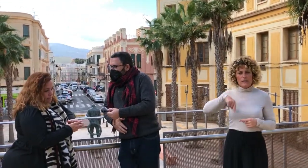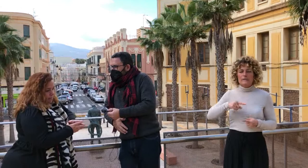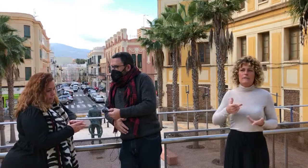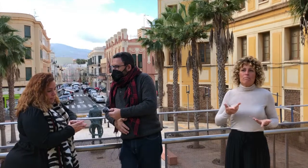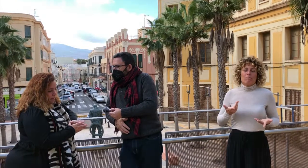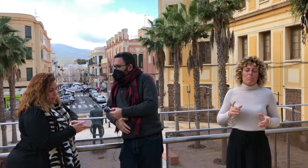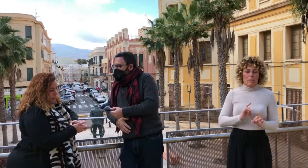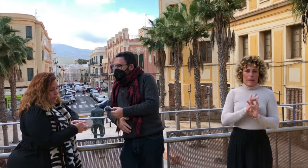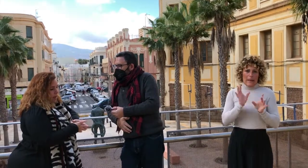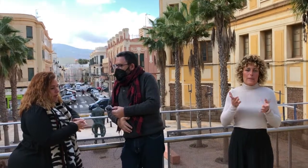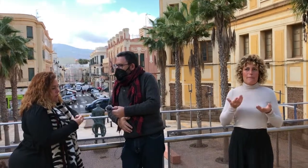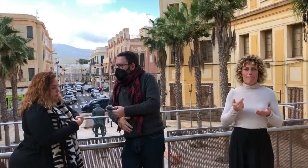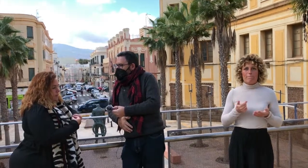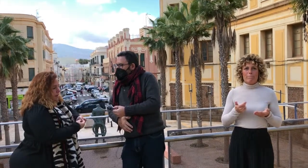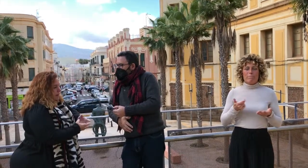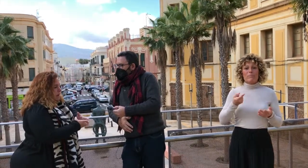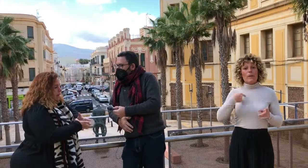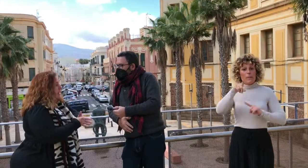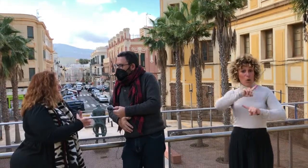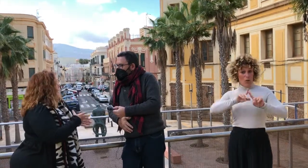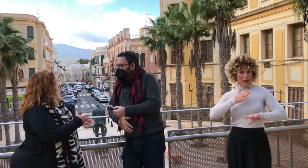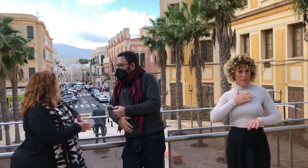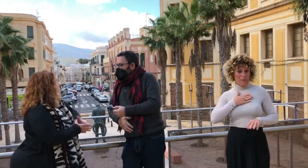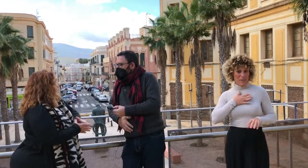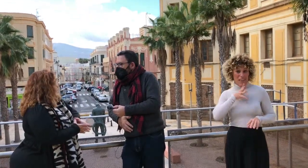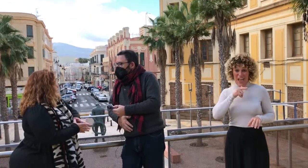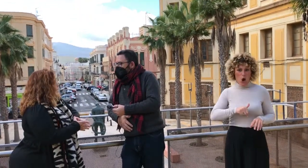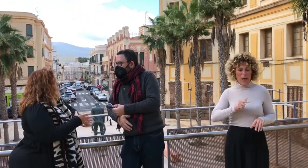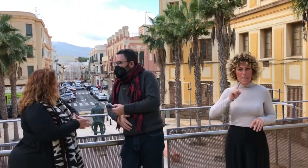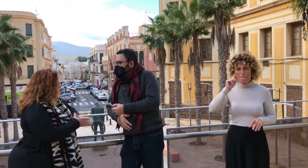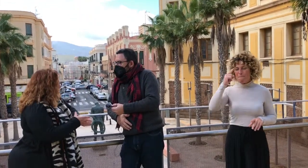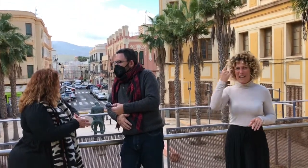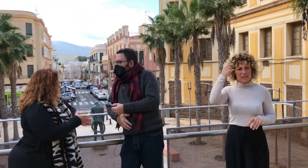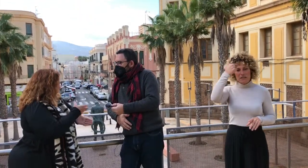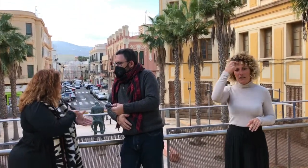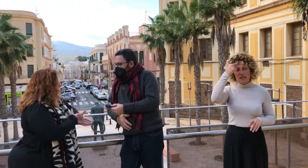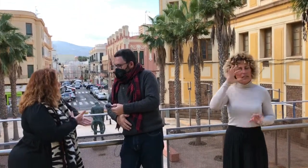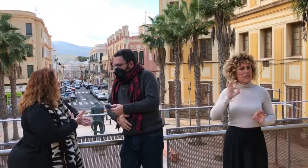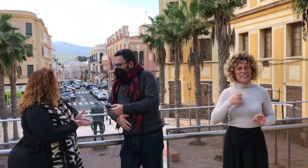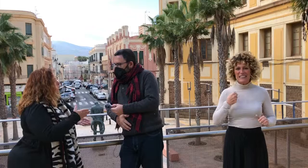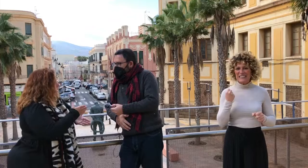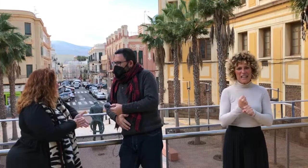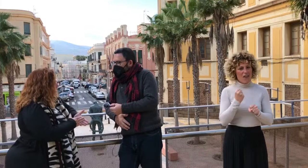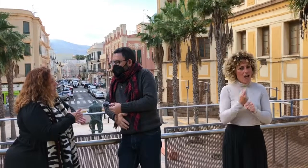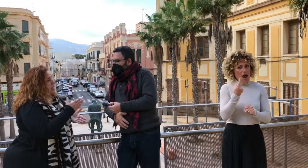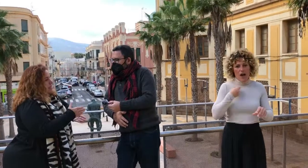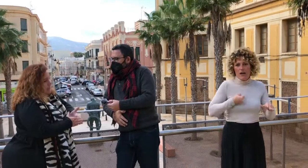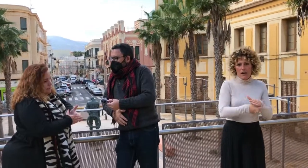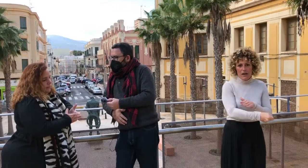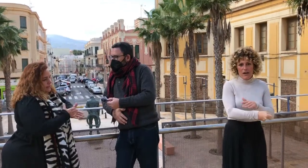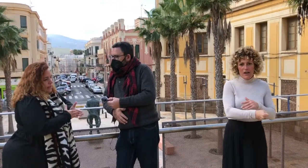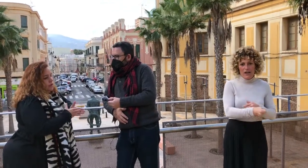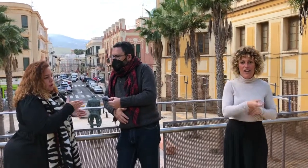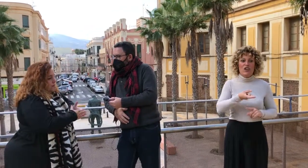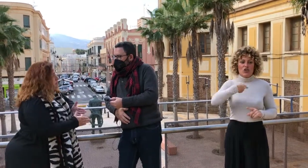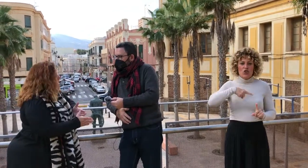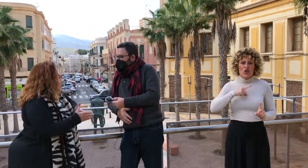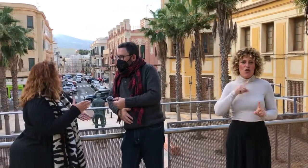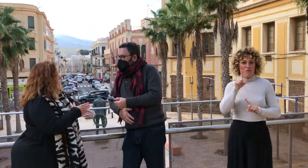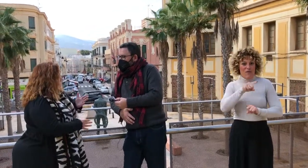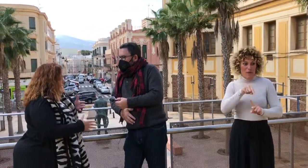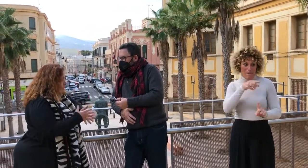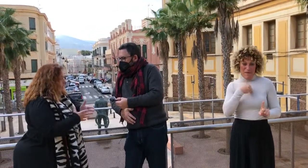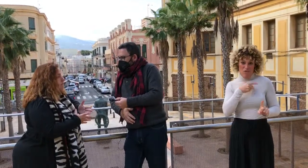claro, nuestro problema hasta ahora era trabajar. Y hemos estado ahora protestando con este tema y a partir de ahí nos han